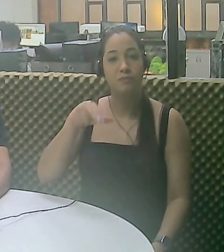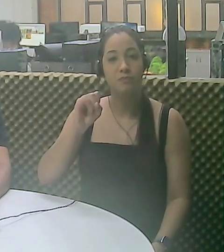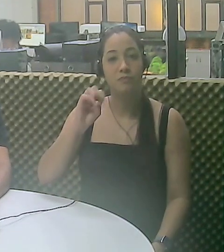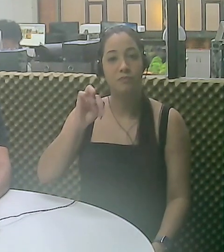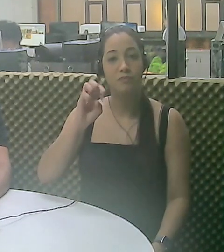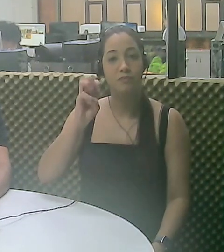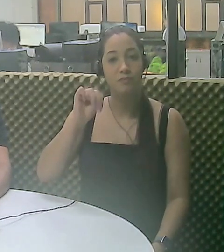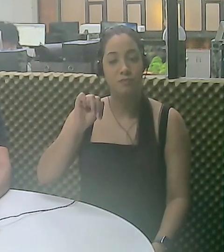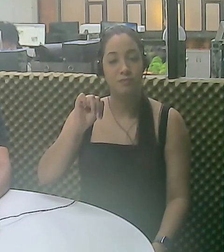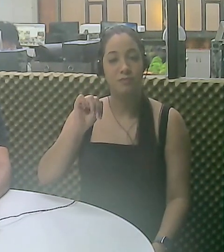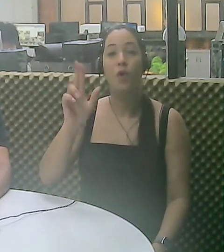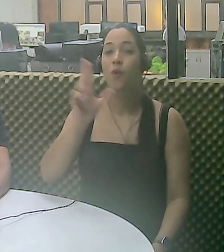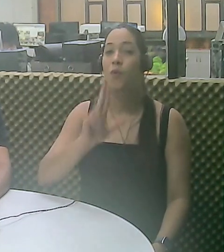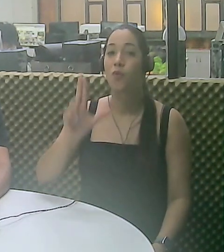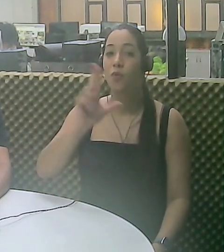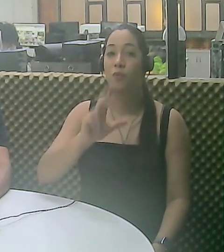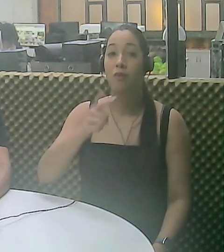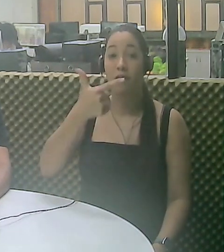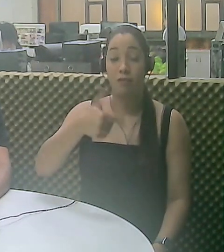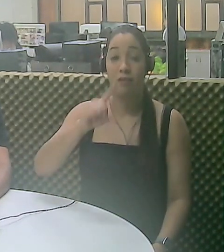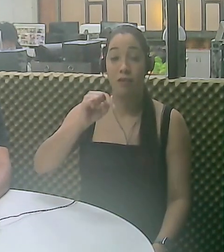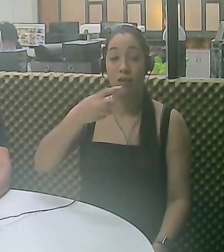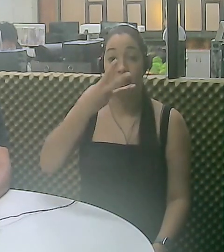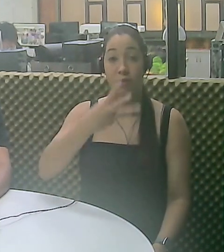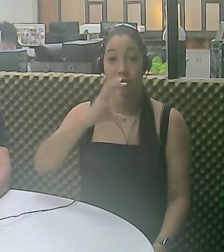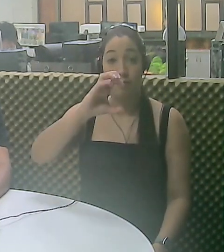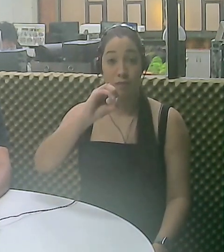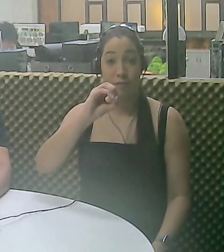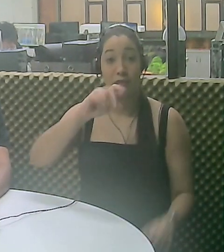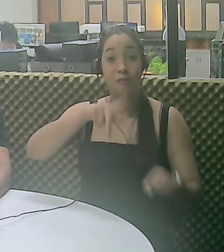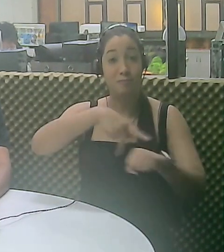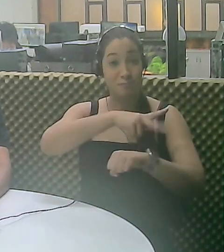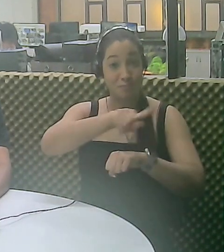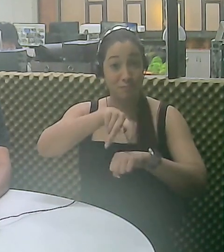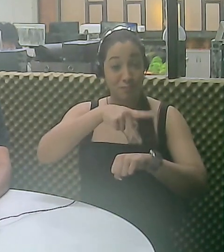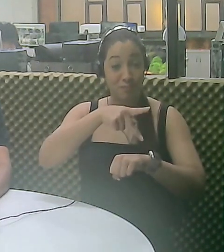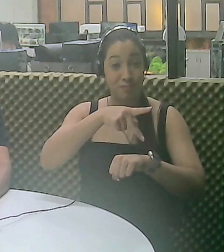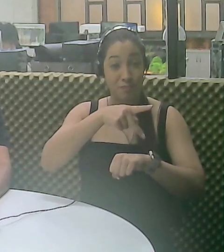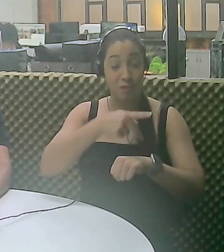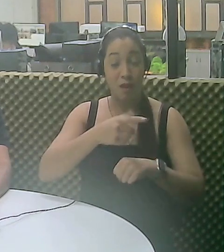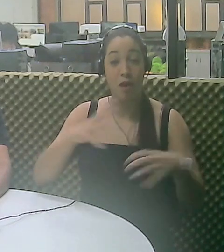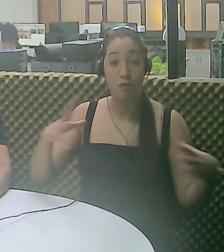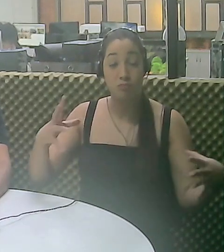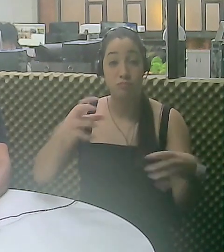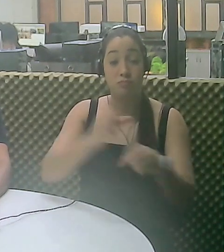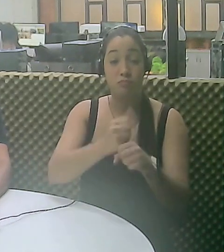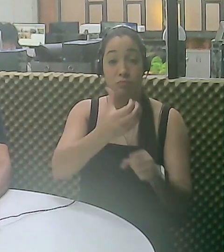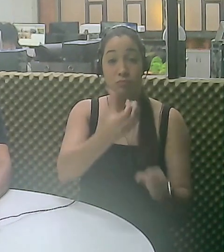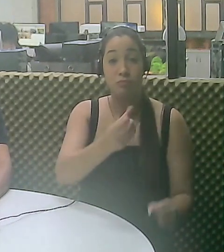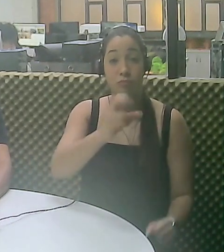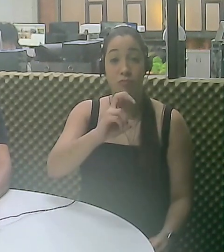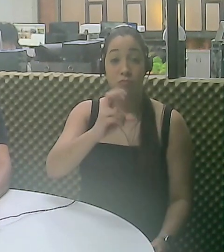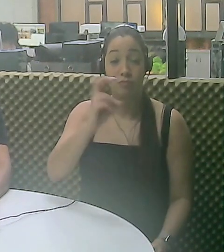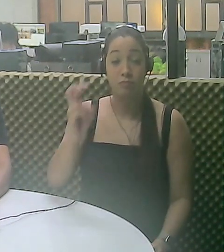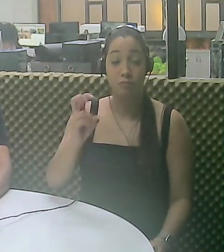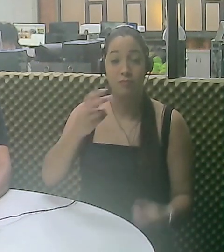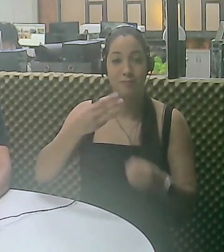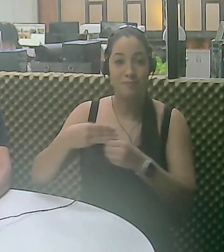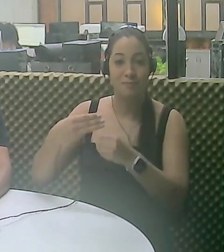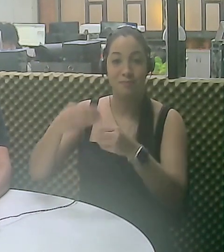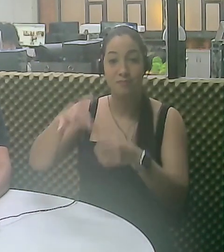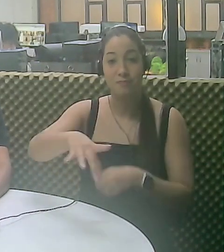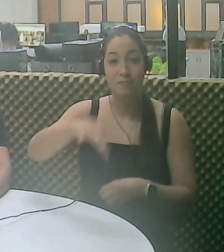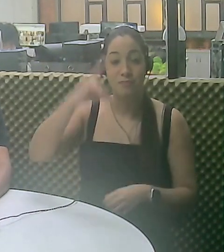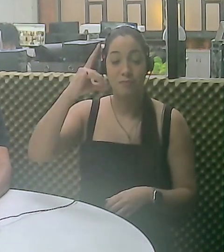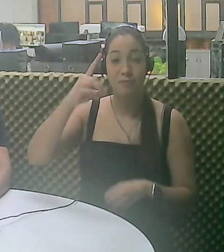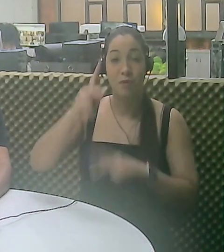semana, Uberlândia é a 30ª do país no levantamento realizado com outros 655 municípios com